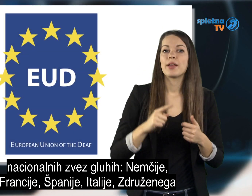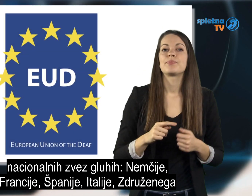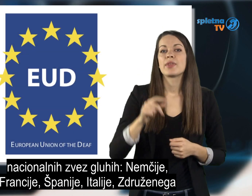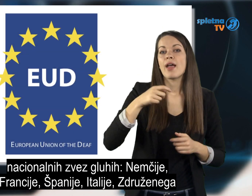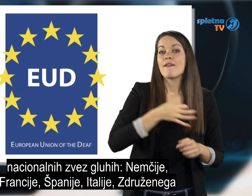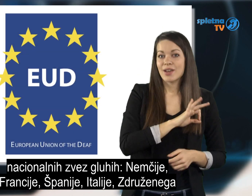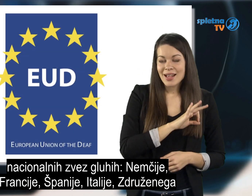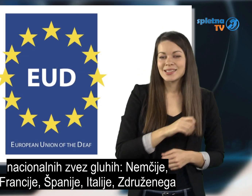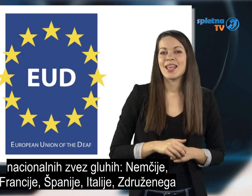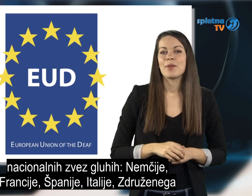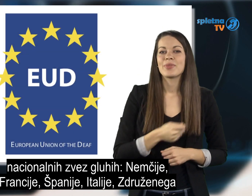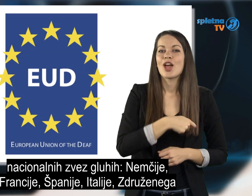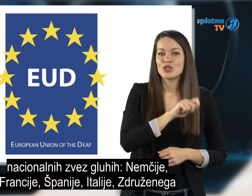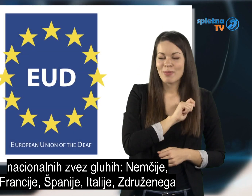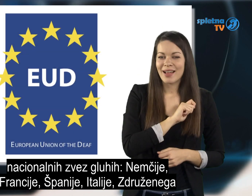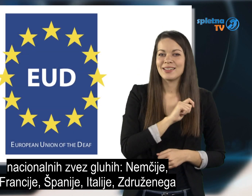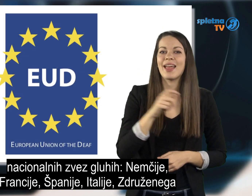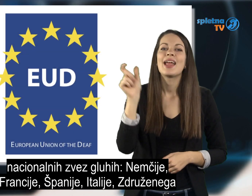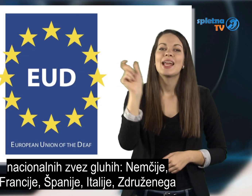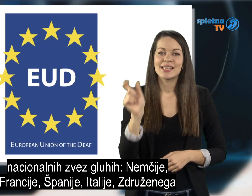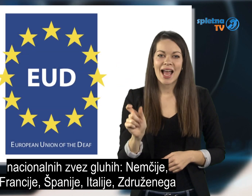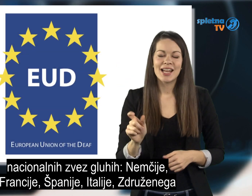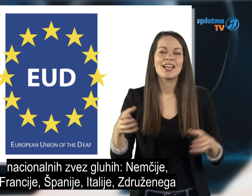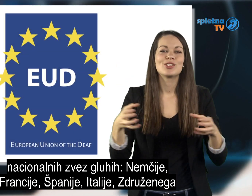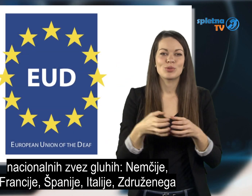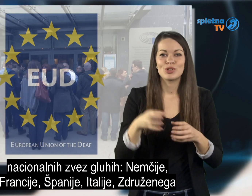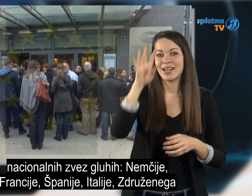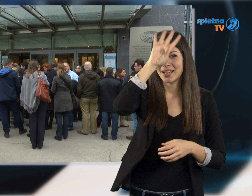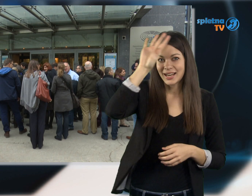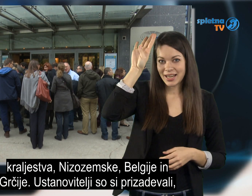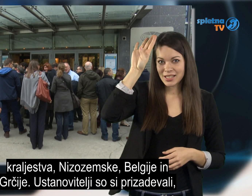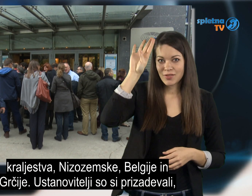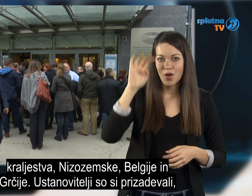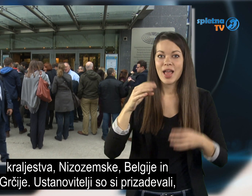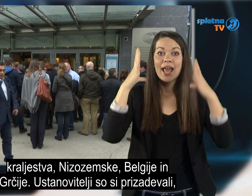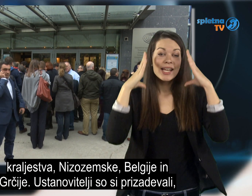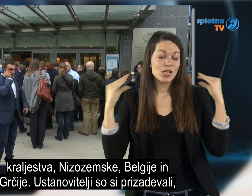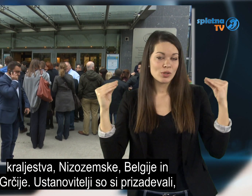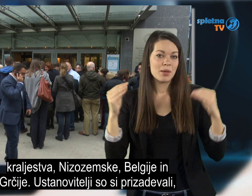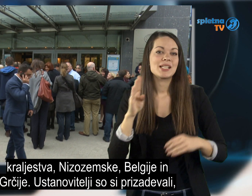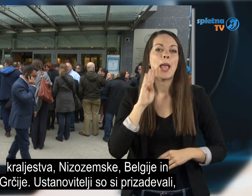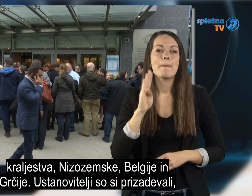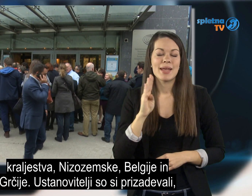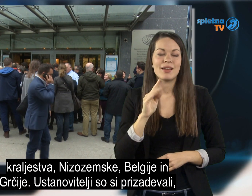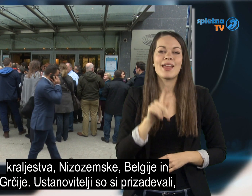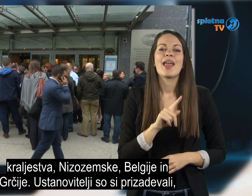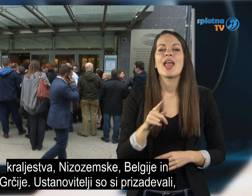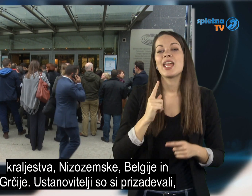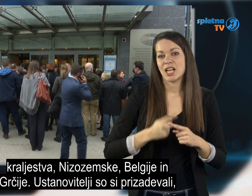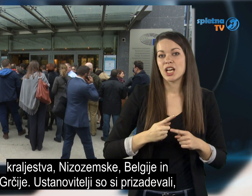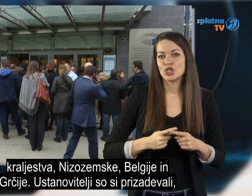Nemčije, Francije, Španije, Italije, Združenega kraljestva, Nizozemske, Belgije in